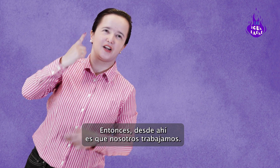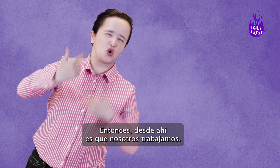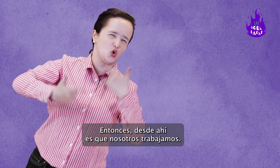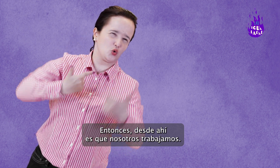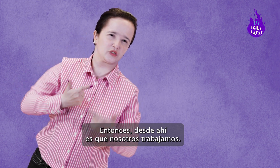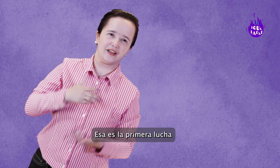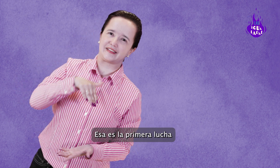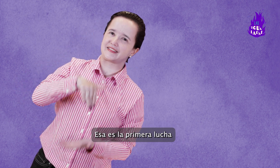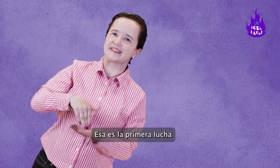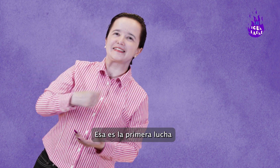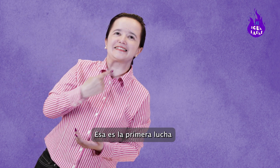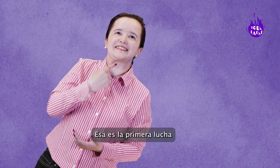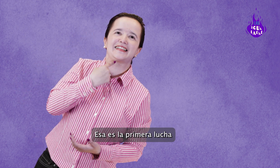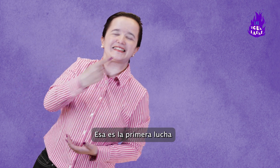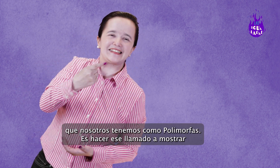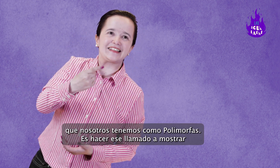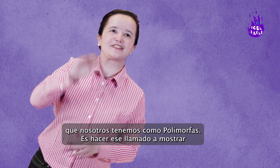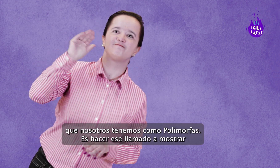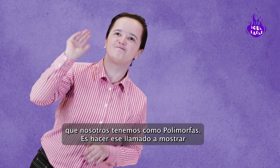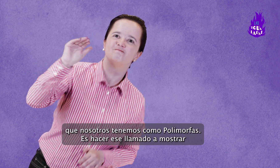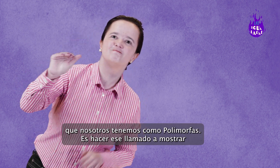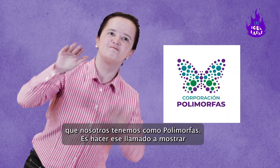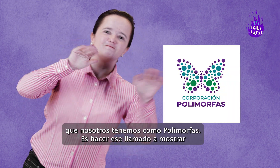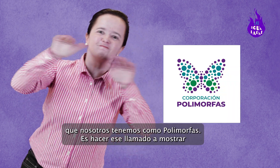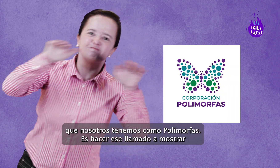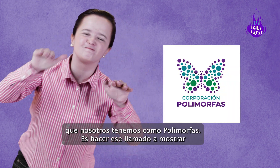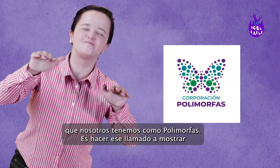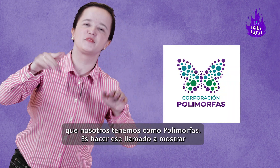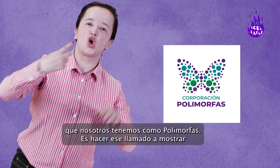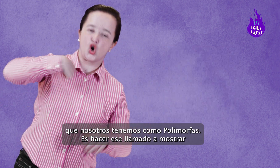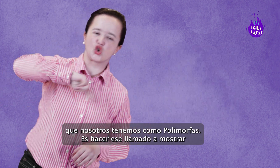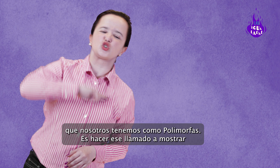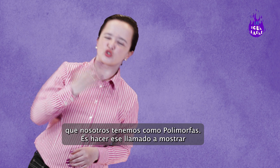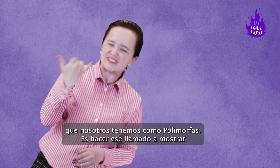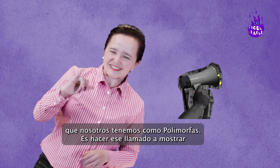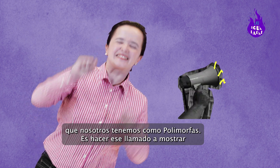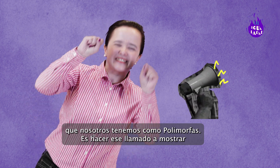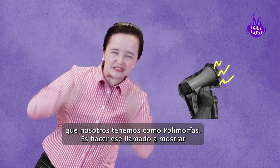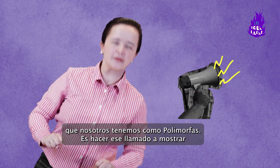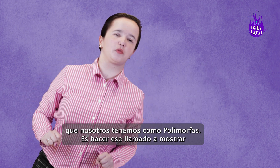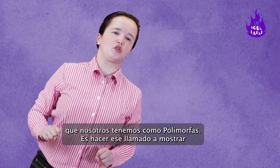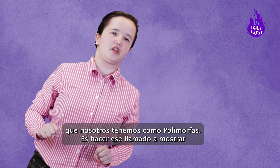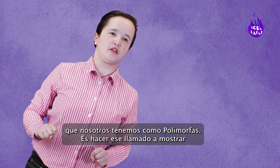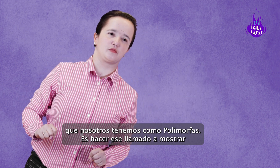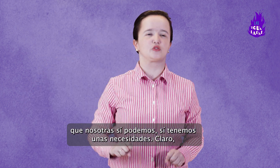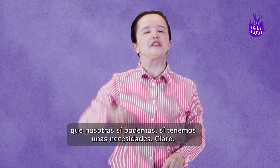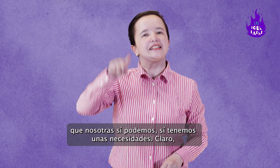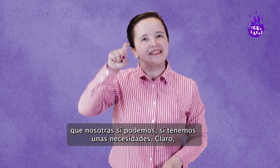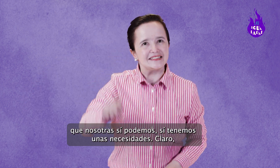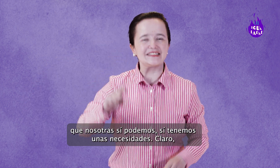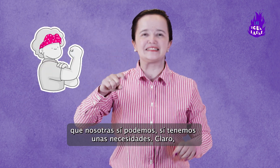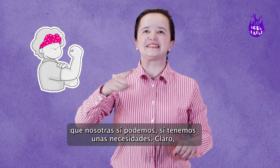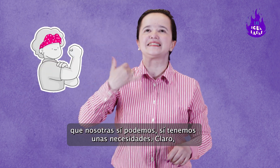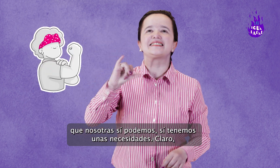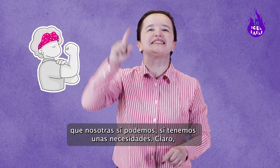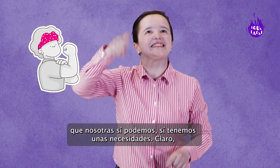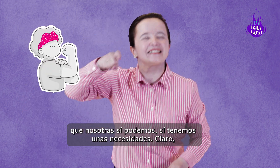trabajamos. Esa es la primera lucha que nosotros tenemos como polimorfas y es hacer ese llamado a mostrar de que nosotras sí podemos,